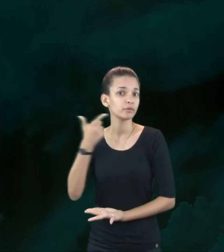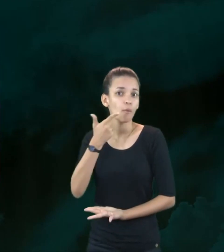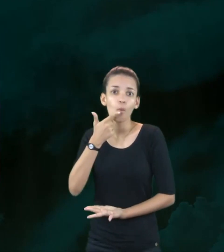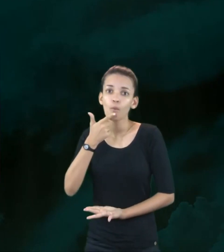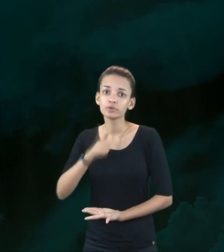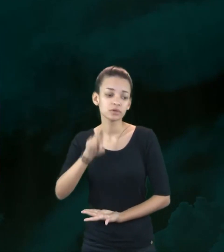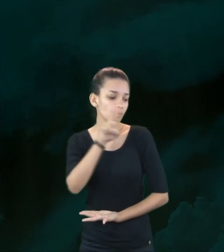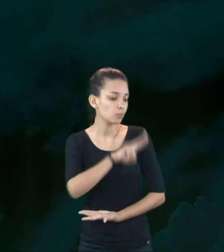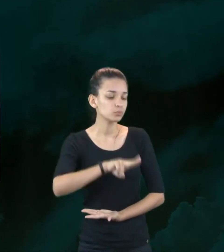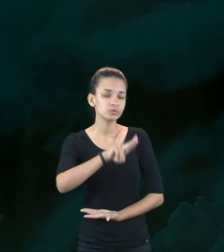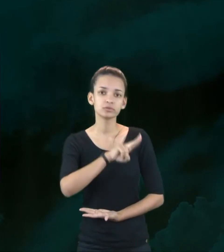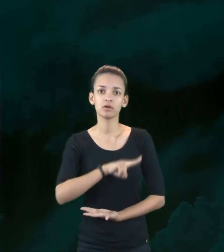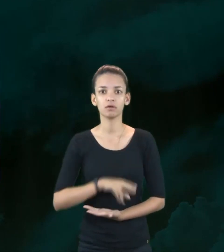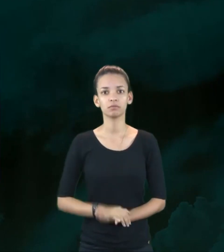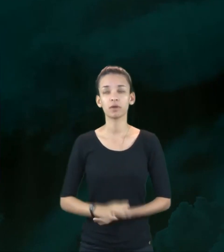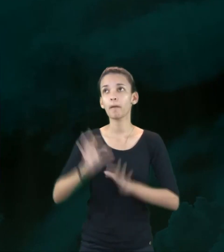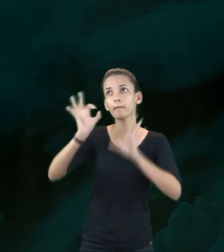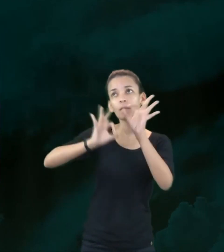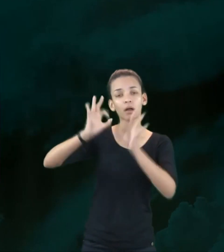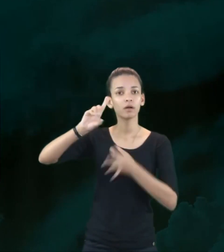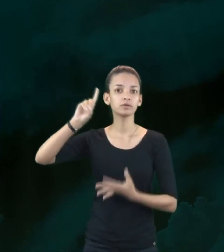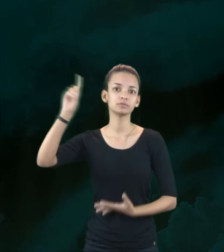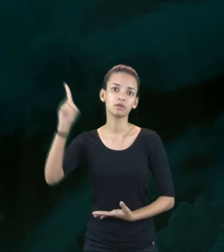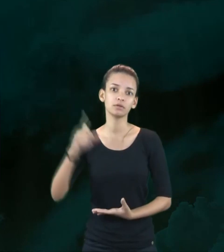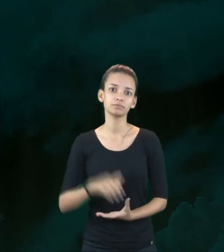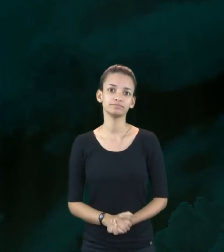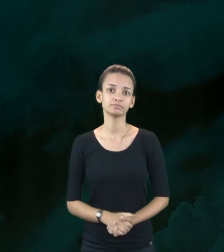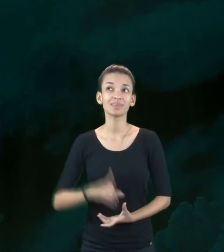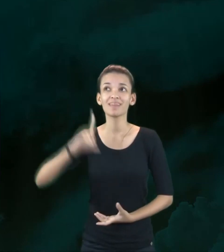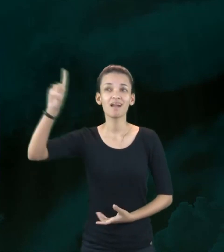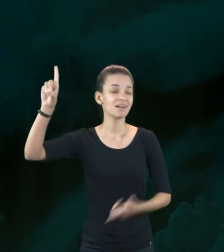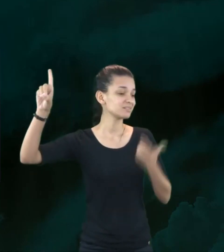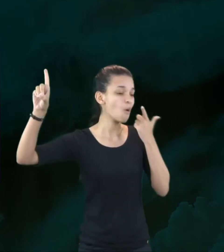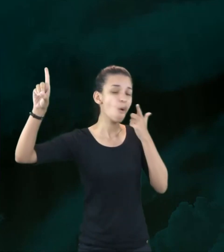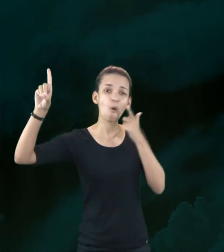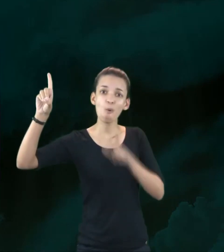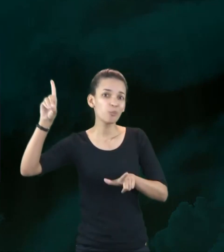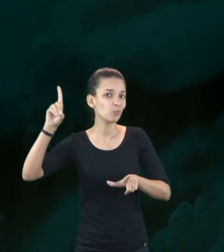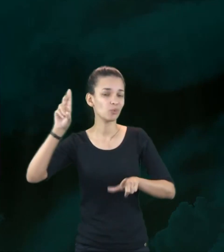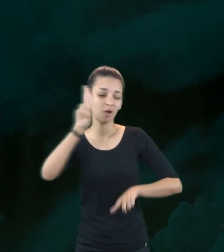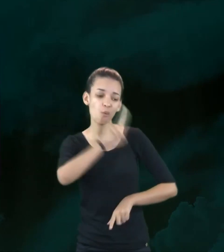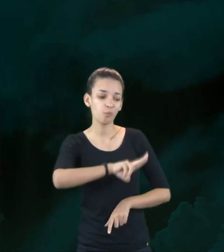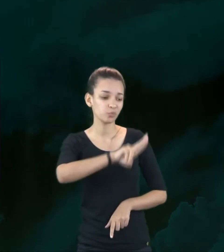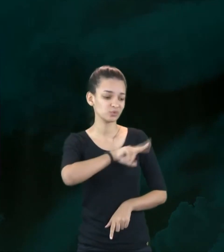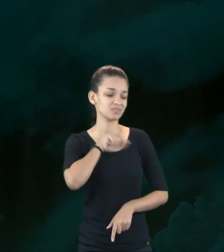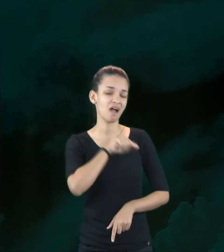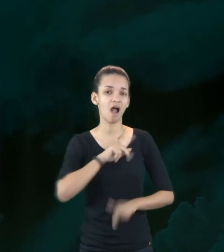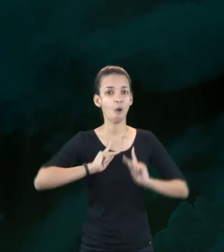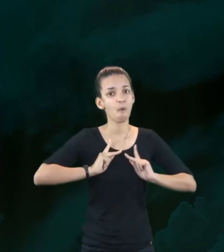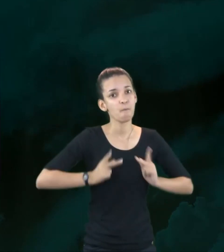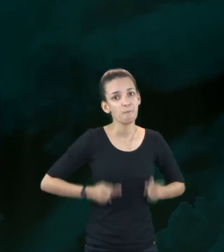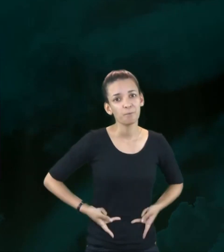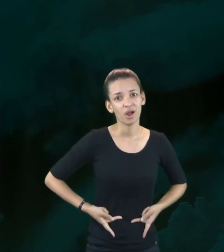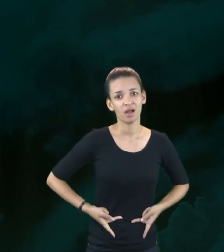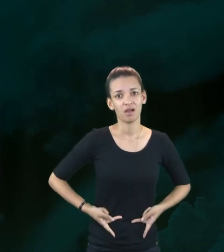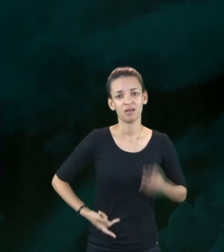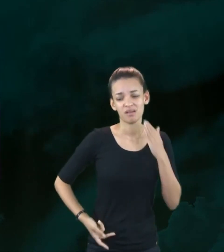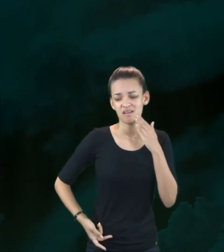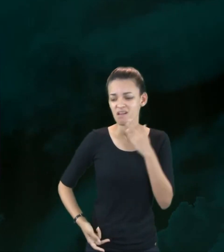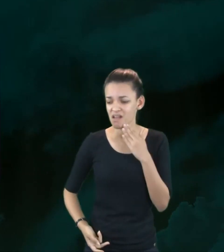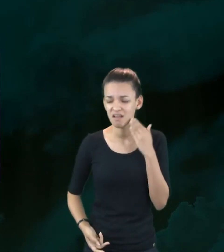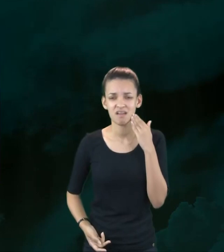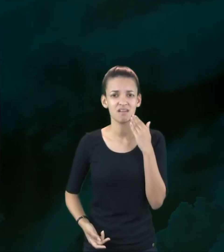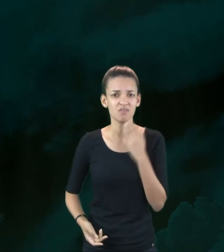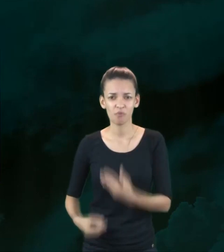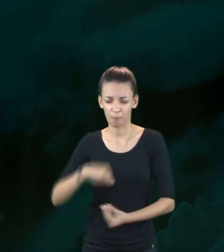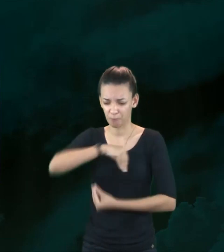que fazer com essa raça humana totalmente, né, deformada. Então, Deus né?